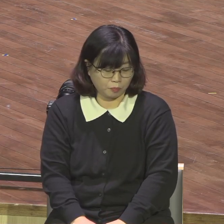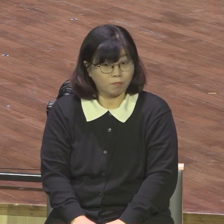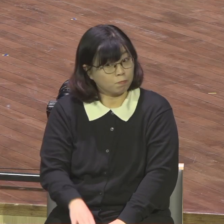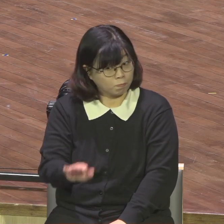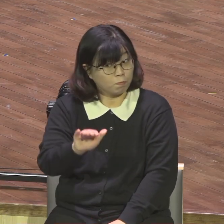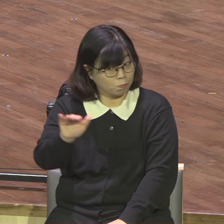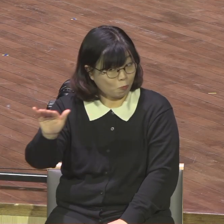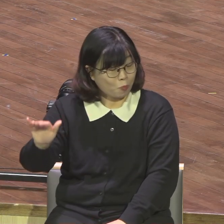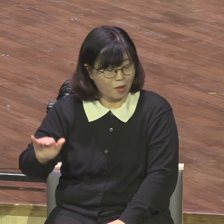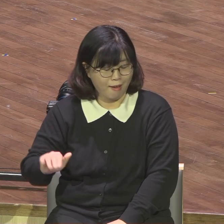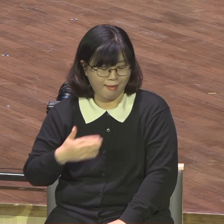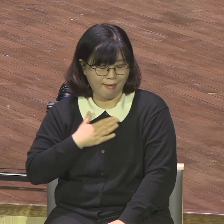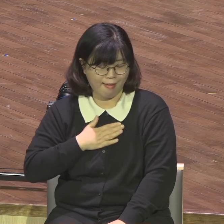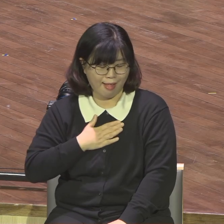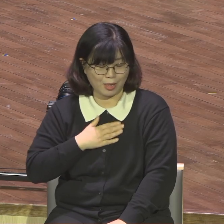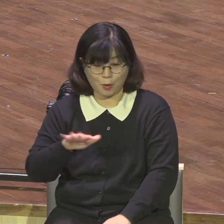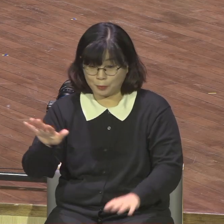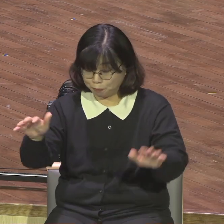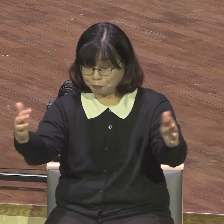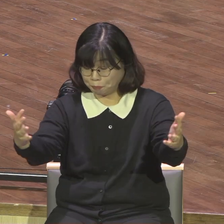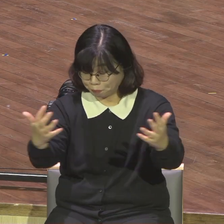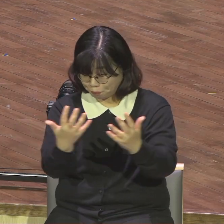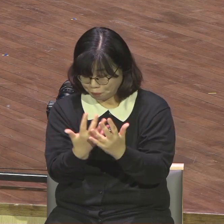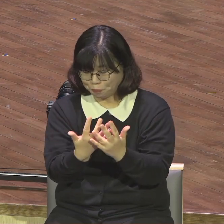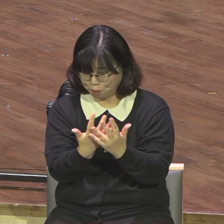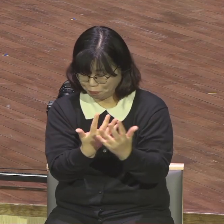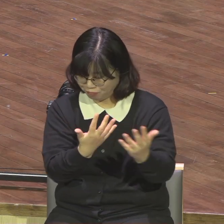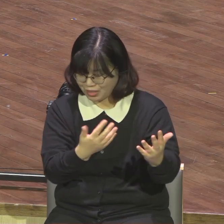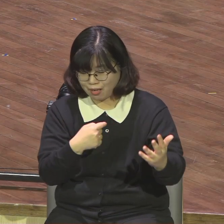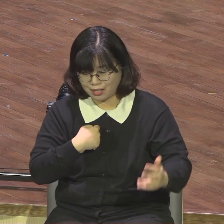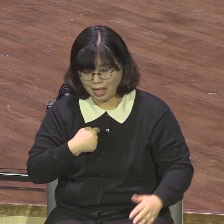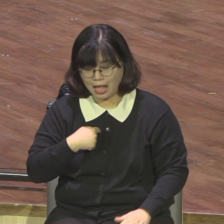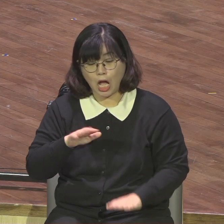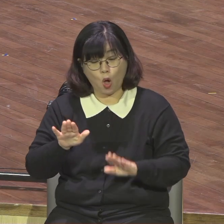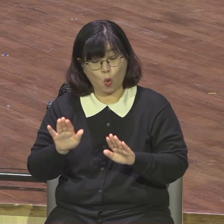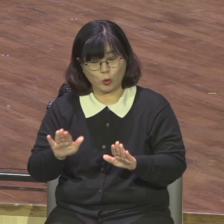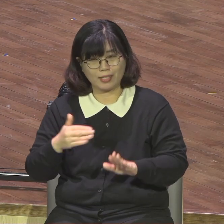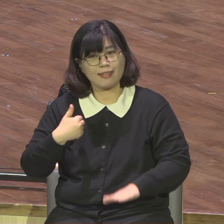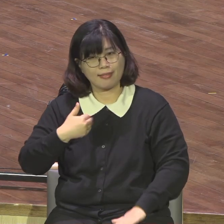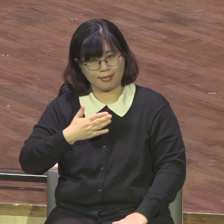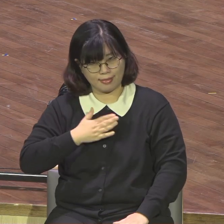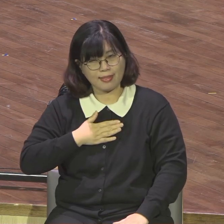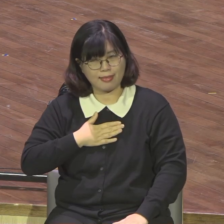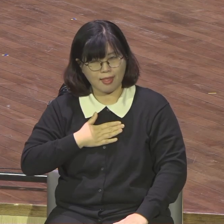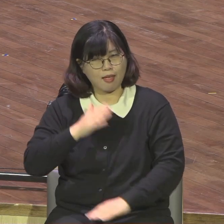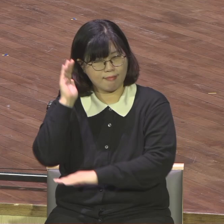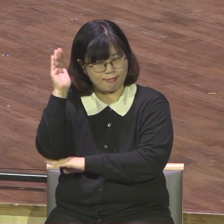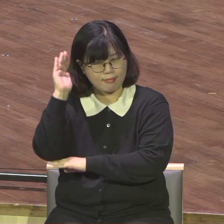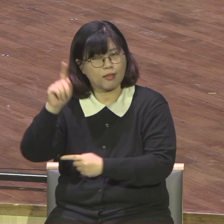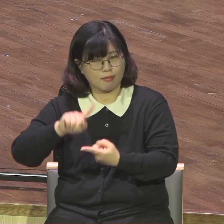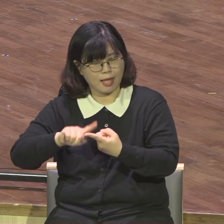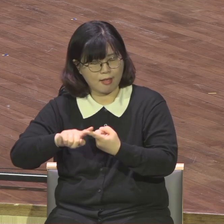좋아. 그럼 오늘은 너희들에게 내 이야기를 선물하마.